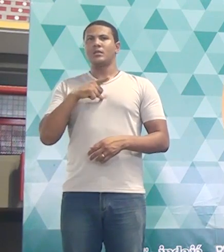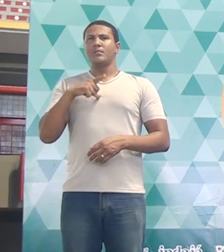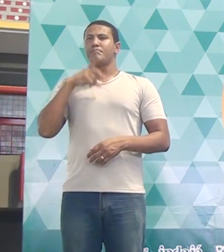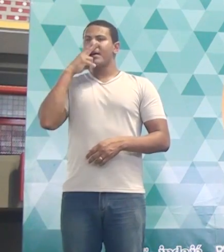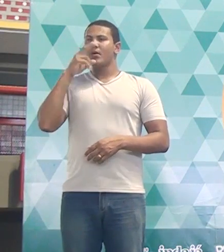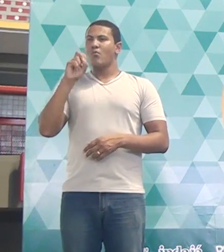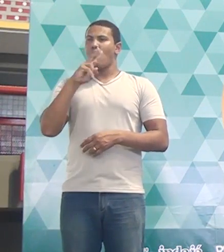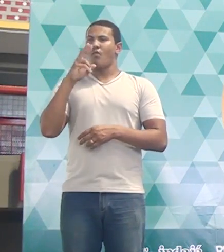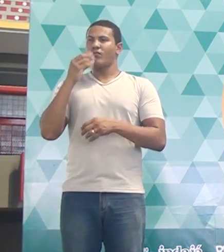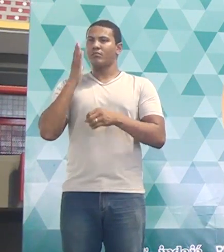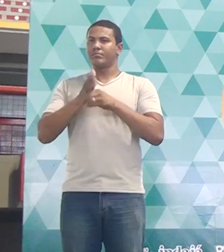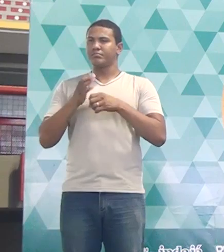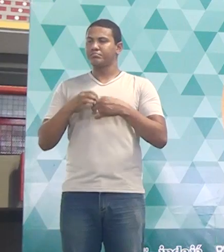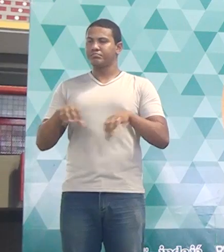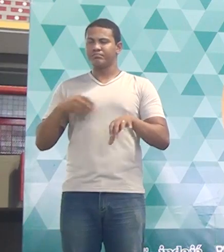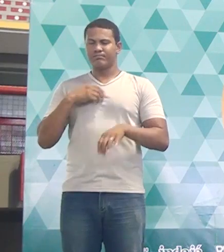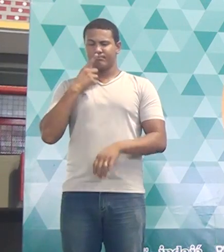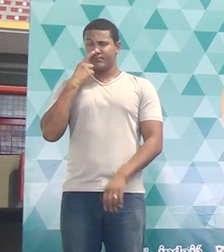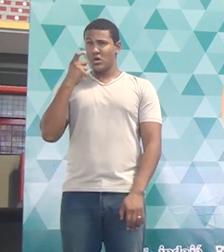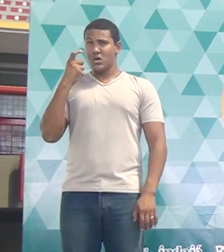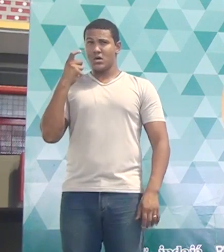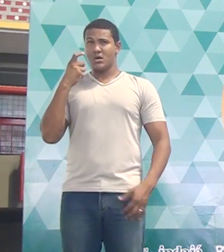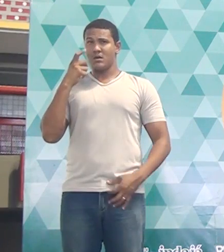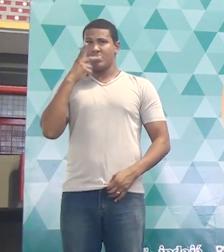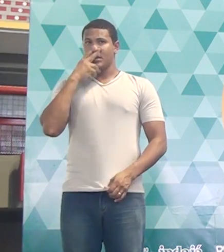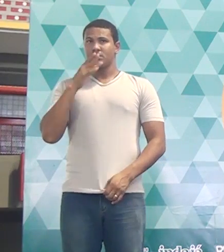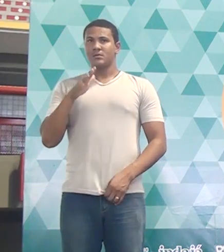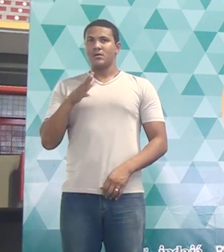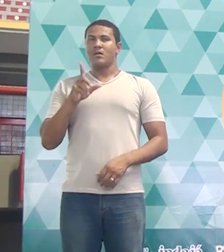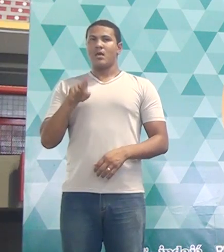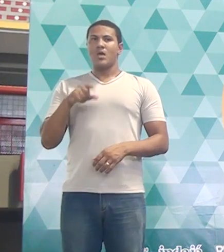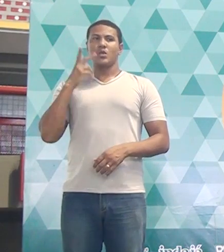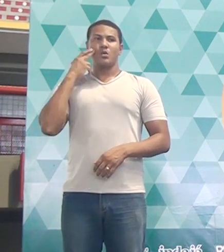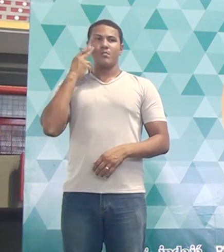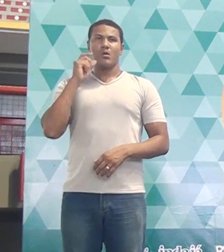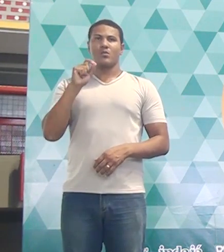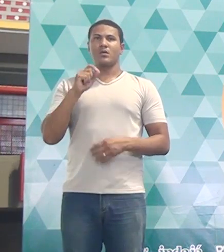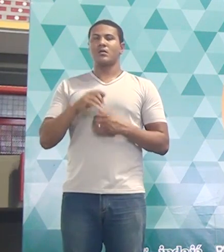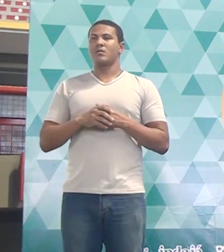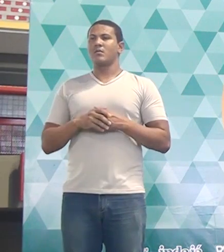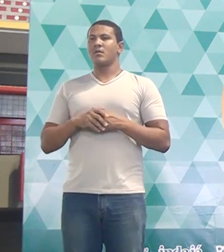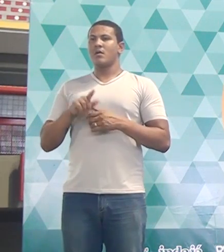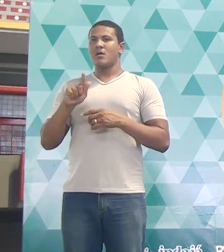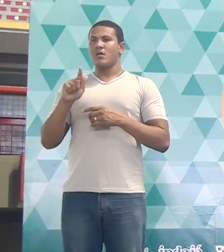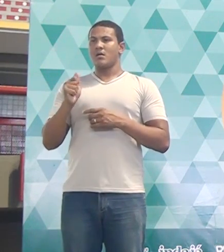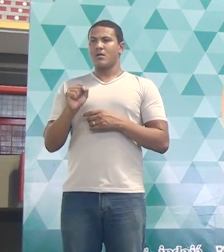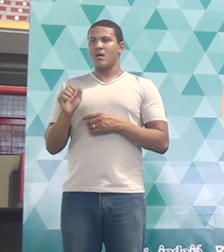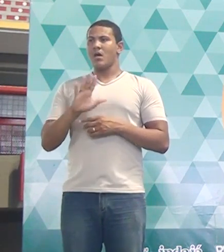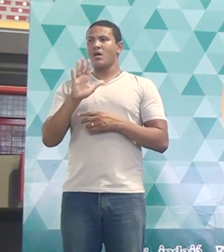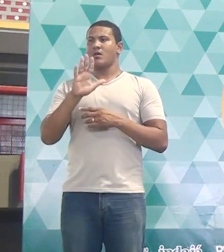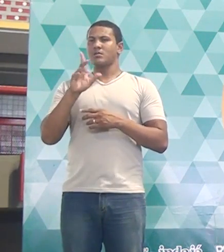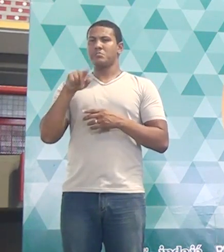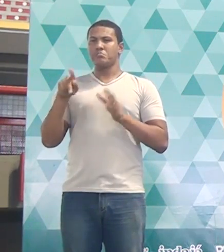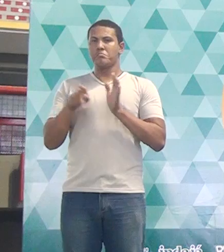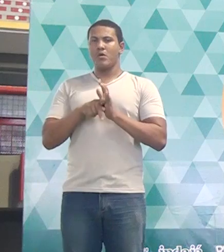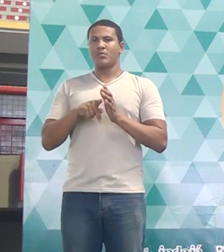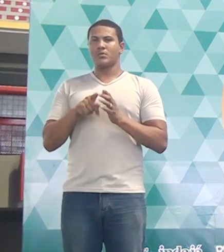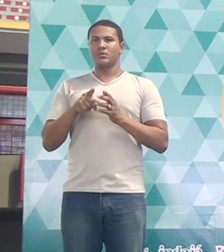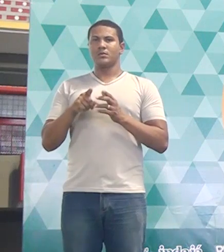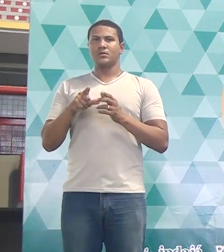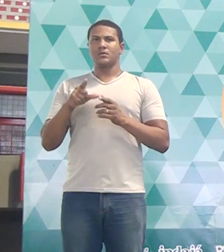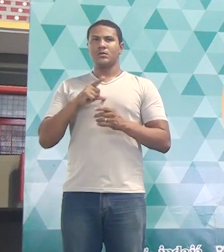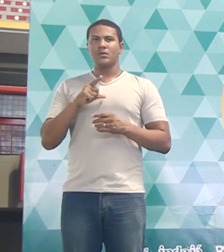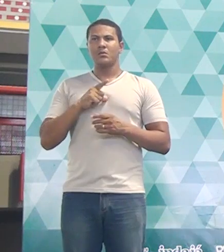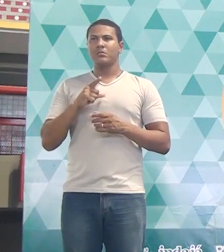podre. É normalmente o gás que a pessoa elimina quando flatula. Sabe o que é flatulência, né? O